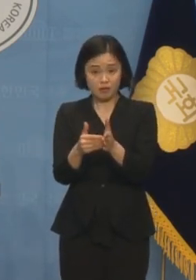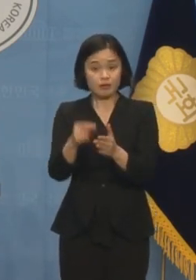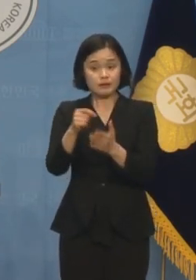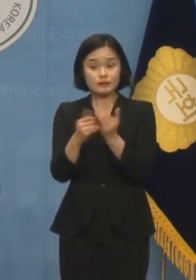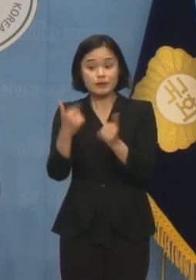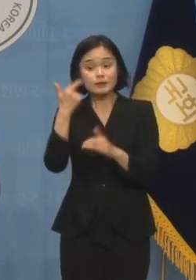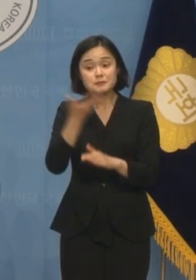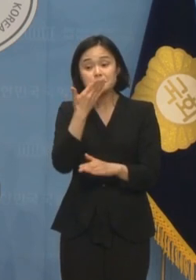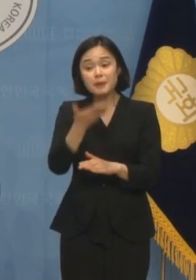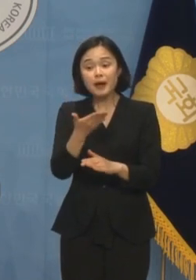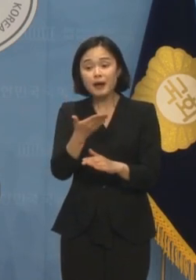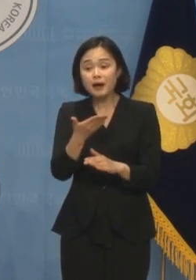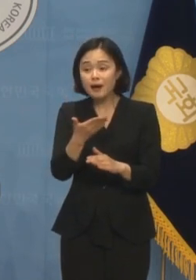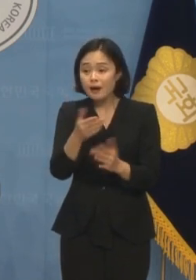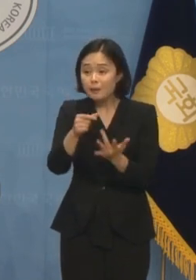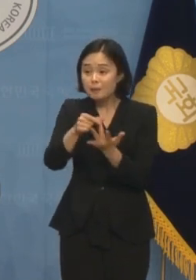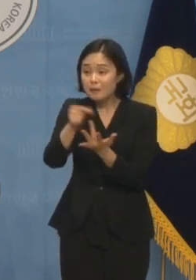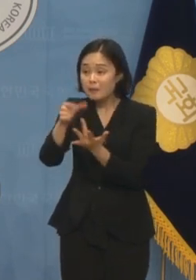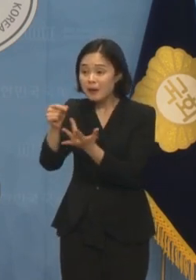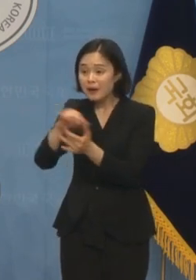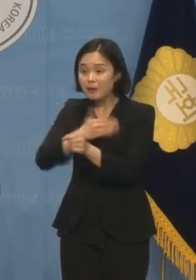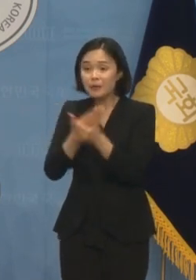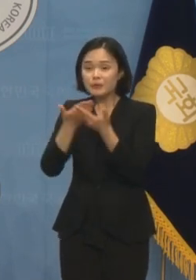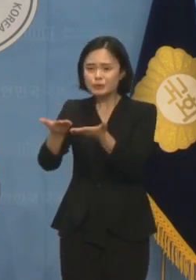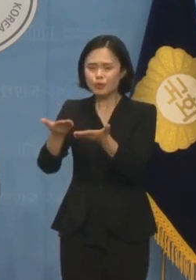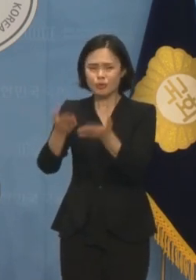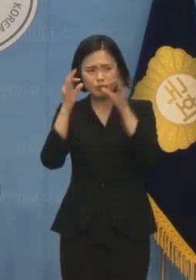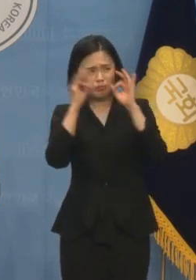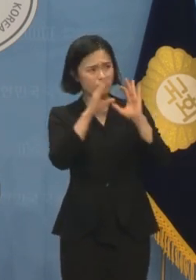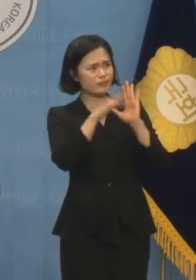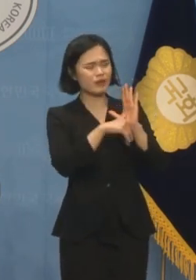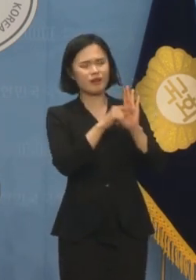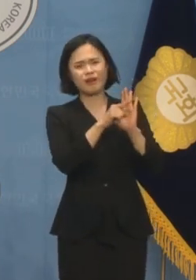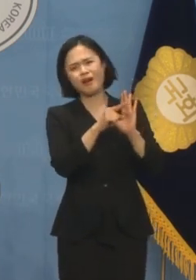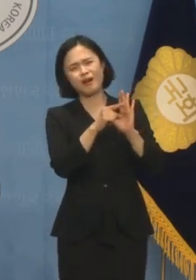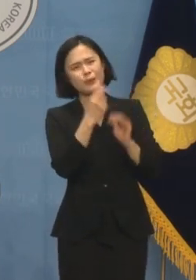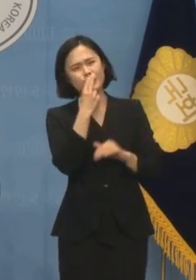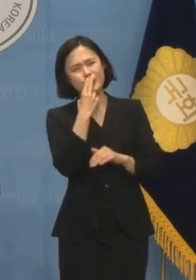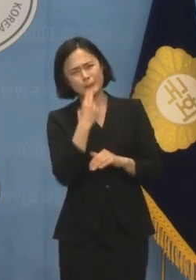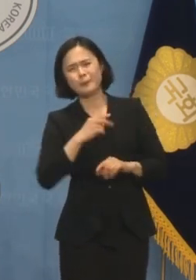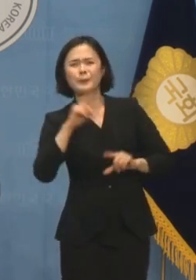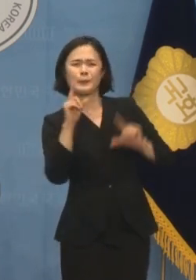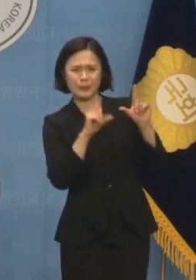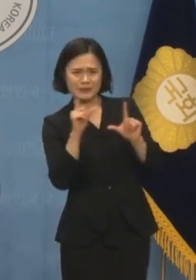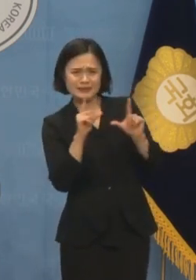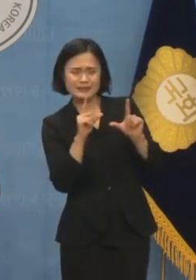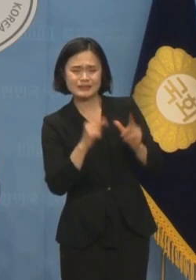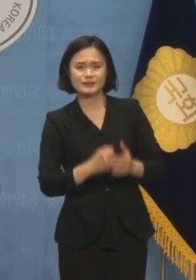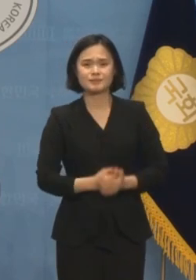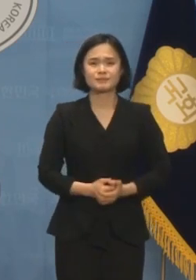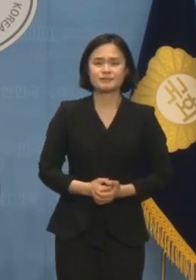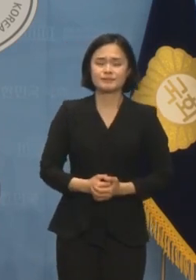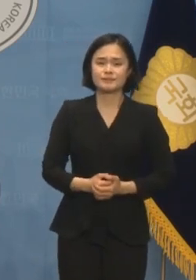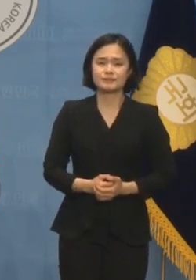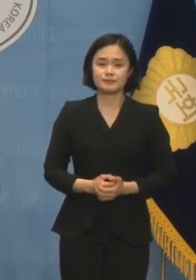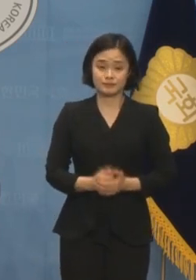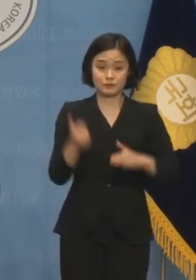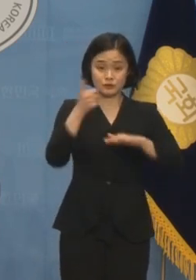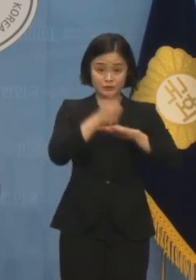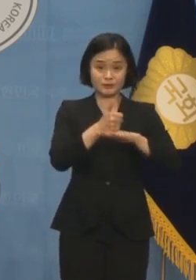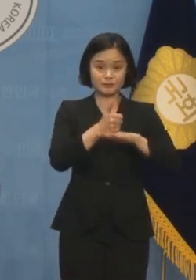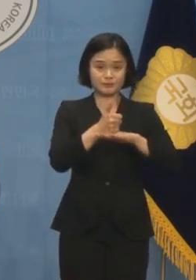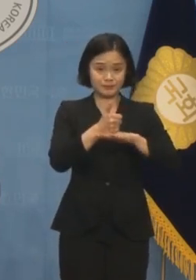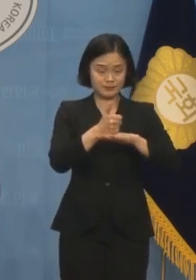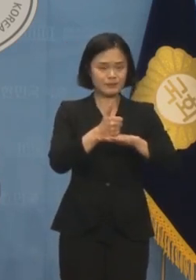방식이 너무 유치하지 않습니까? 윤 대통령은 취임 100일 이후 1년 9개월 만에 취임